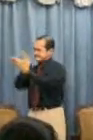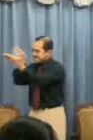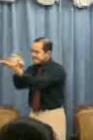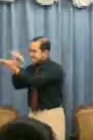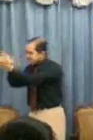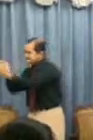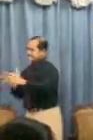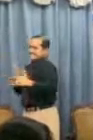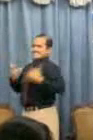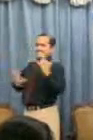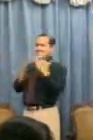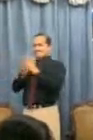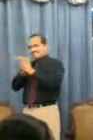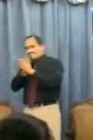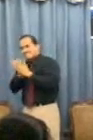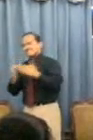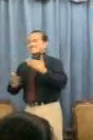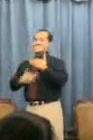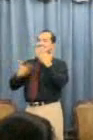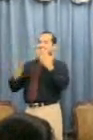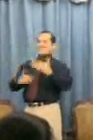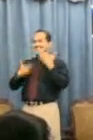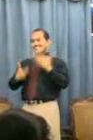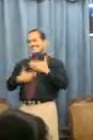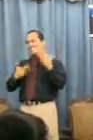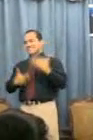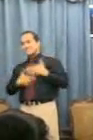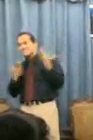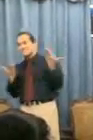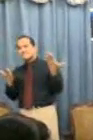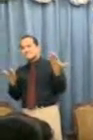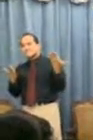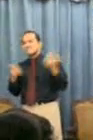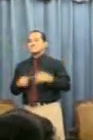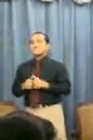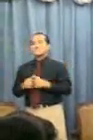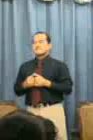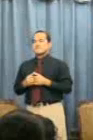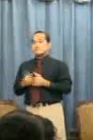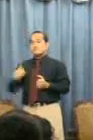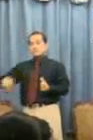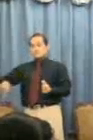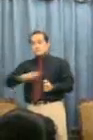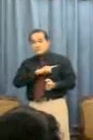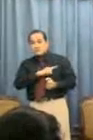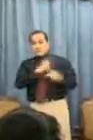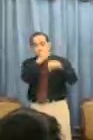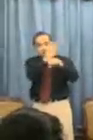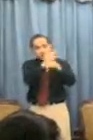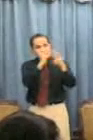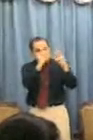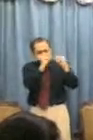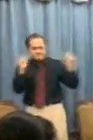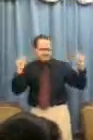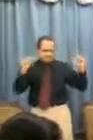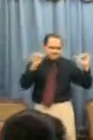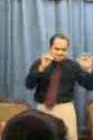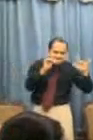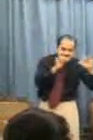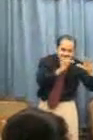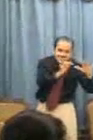natin gagawin ang mga bagay na ito? Dahil alam natin lahat na si Jehovah mabibigay sa atin na gantimpala. Buhay na